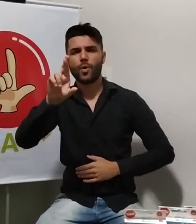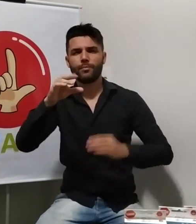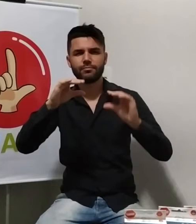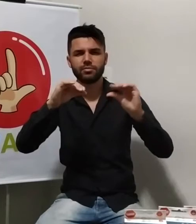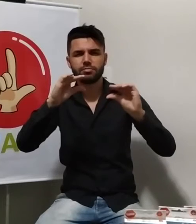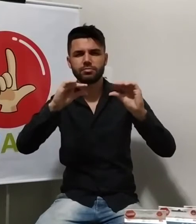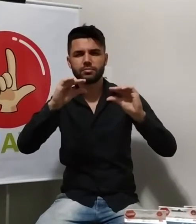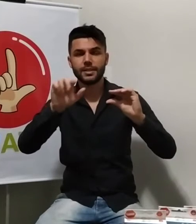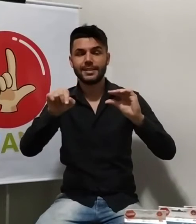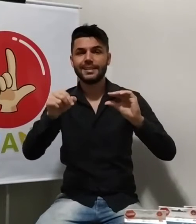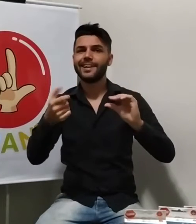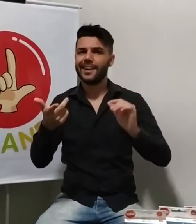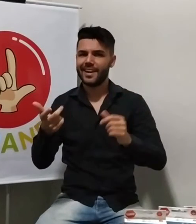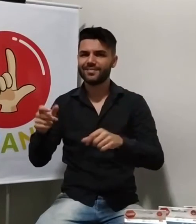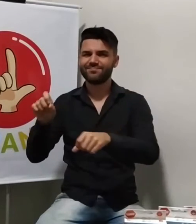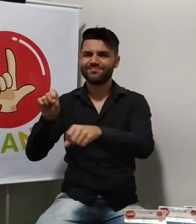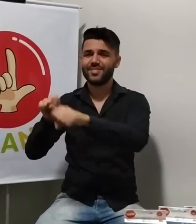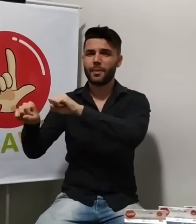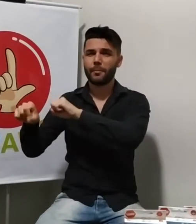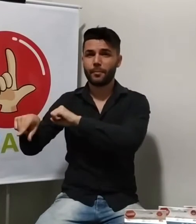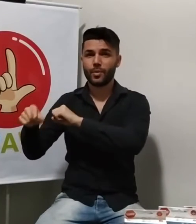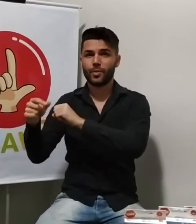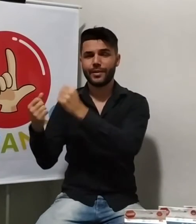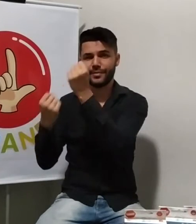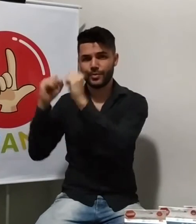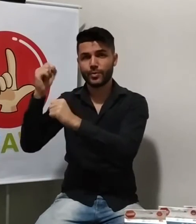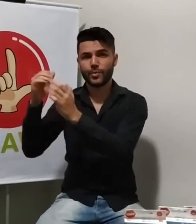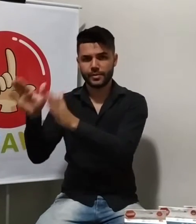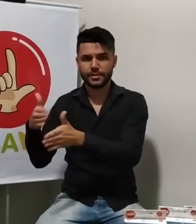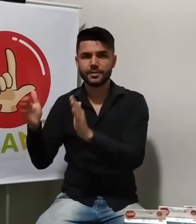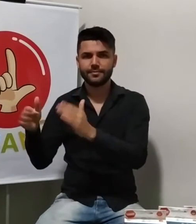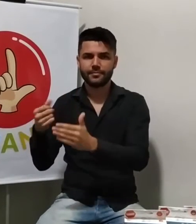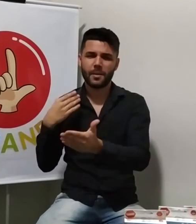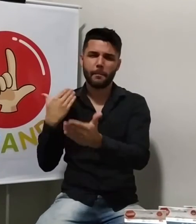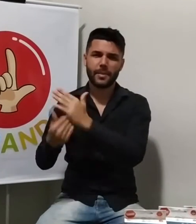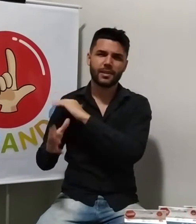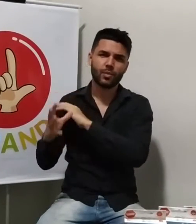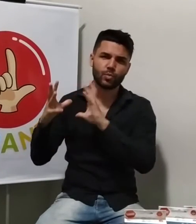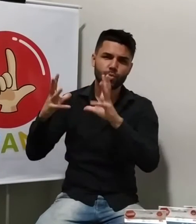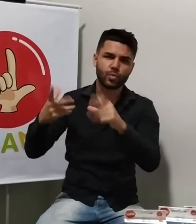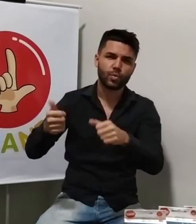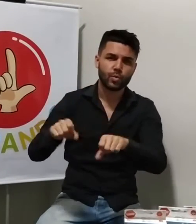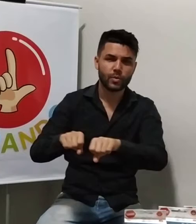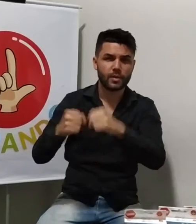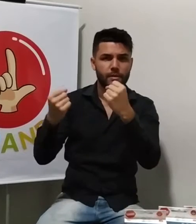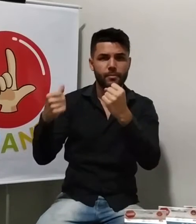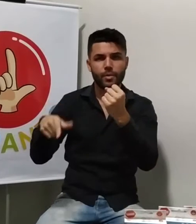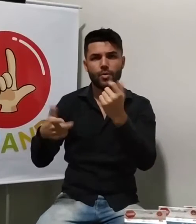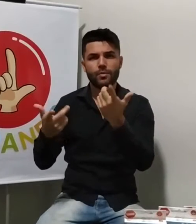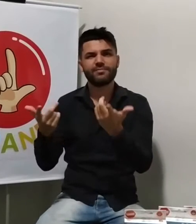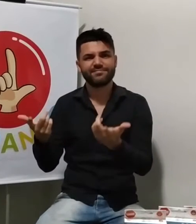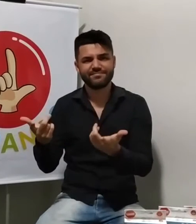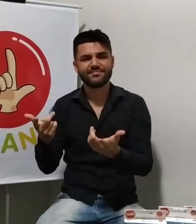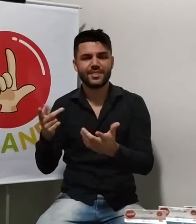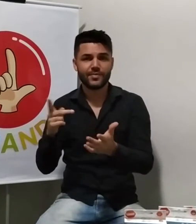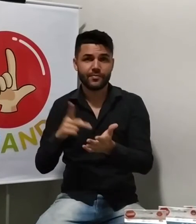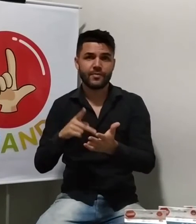antes de começar a ideia mesmo que foi virar a Samba, a primeira coisa que aconteceu comigo na faculdade foi que eu montei um site